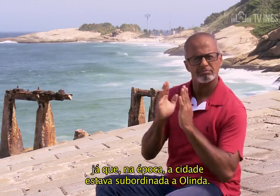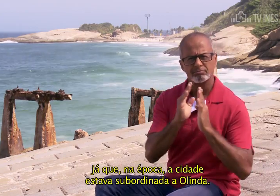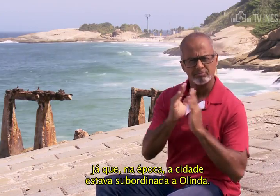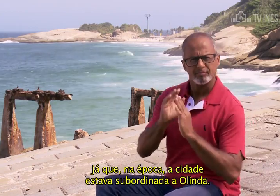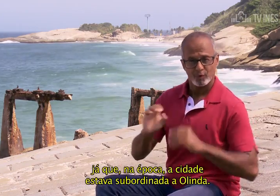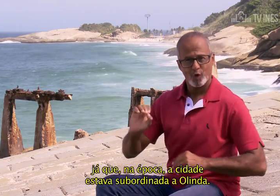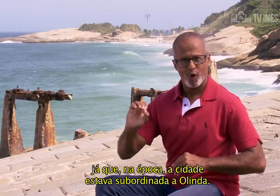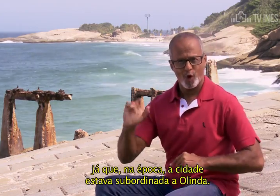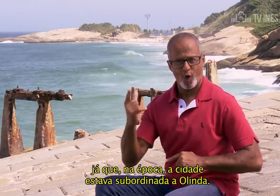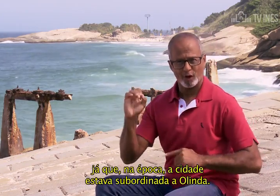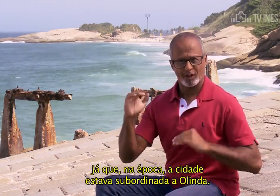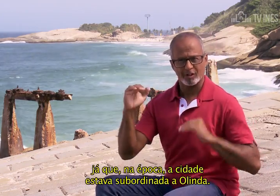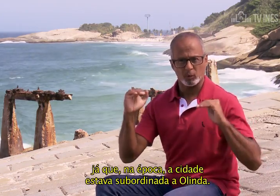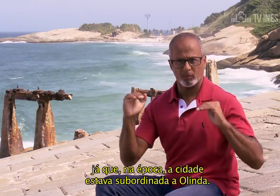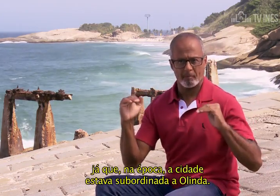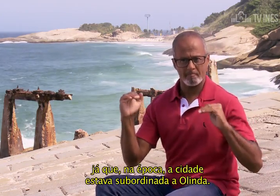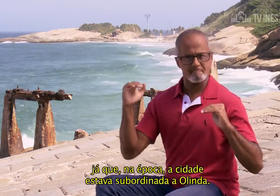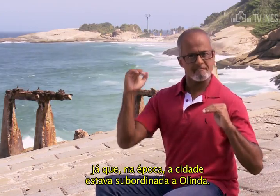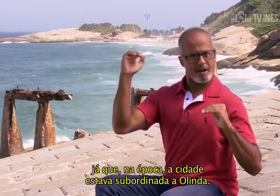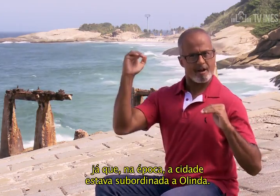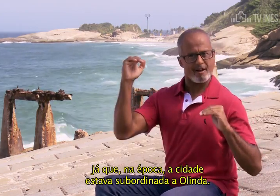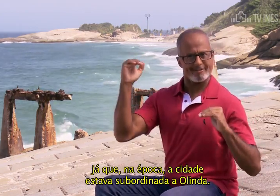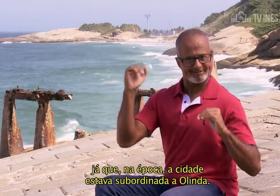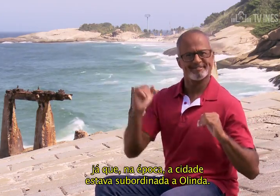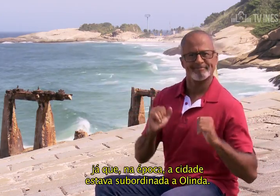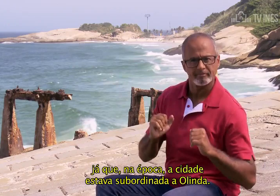época, a cidade estava